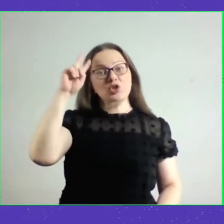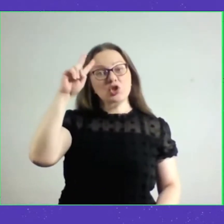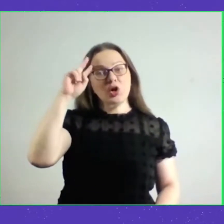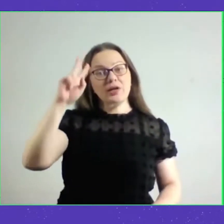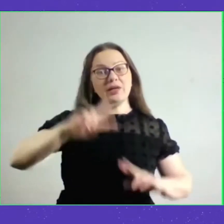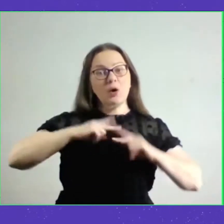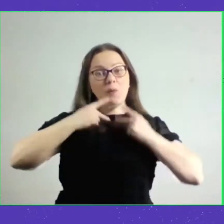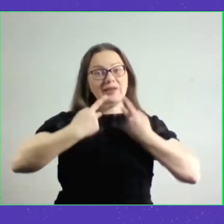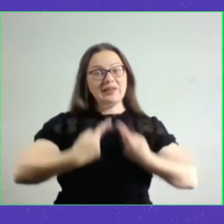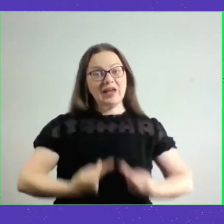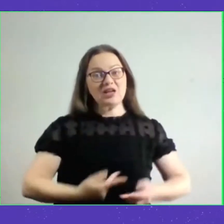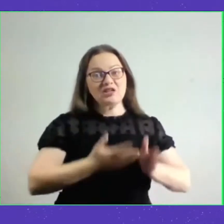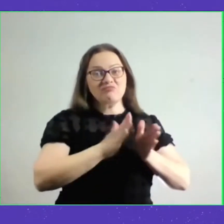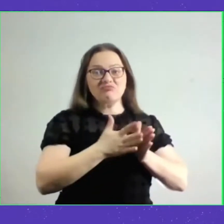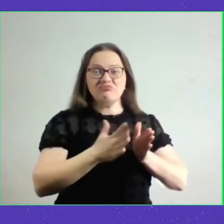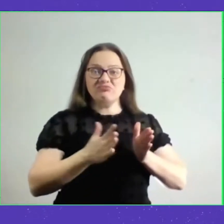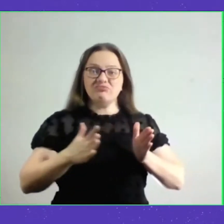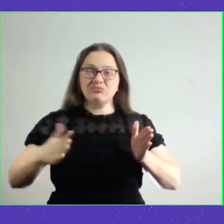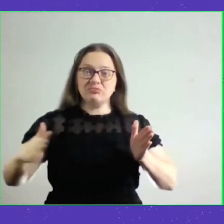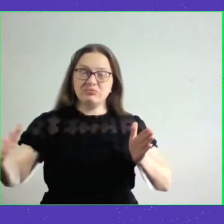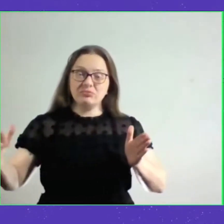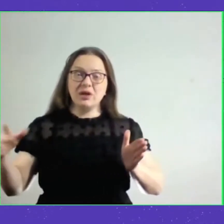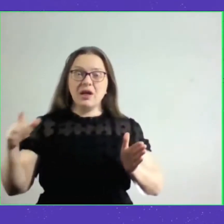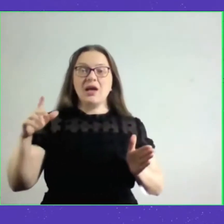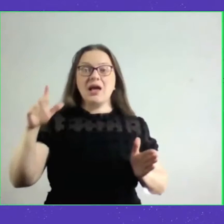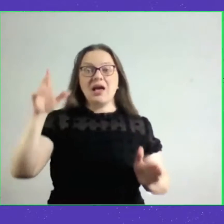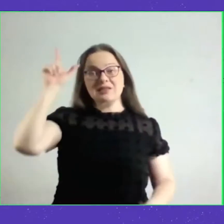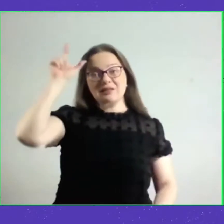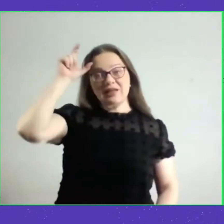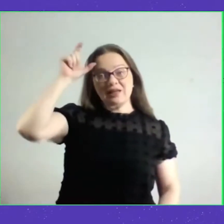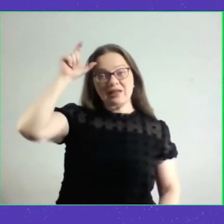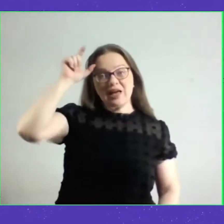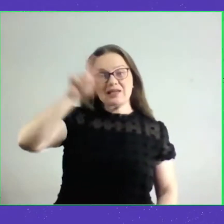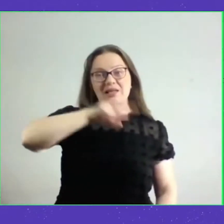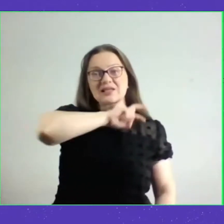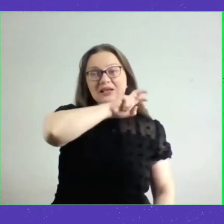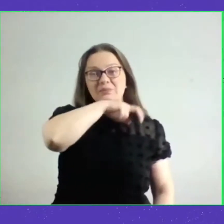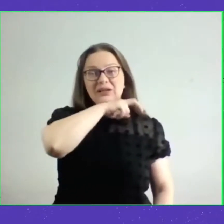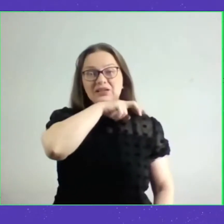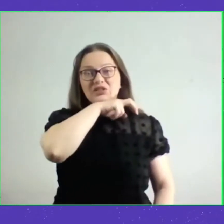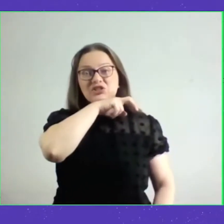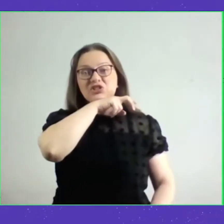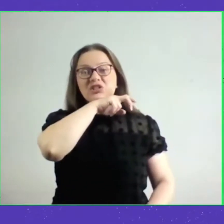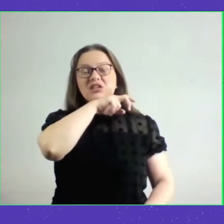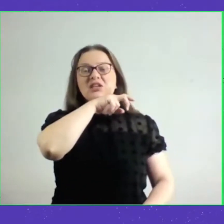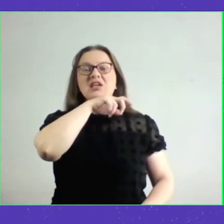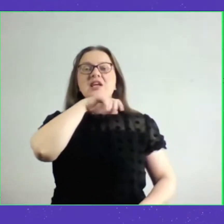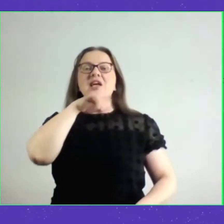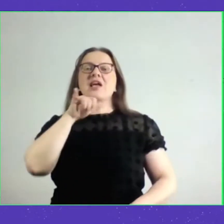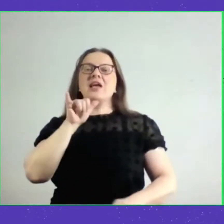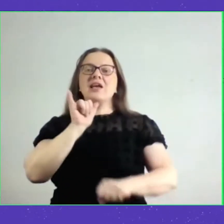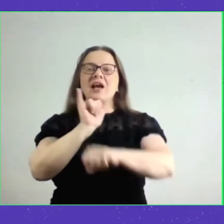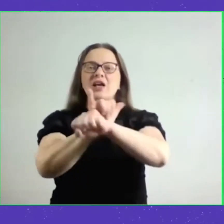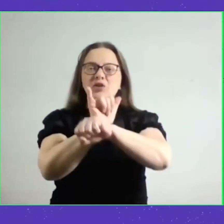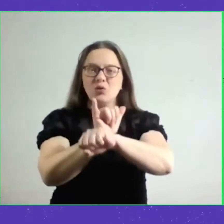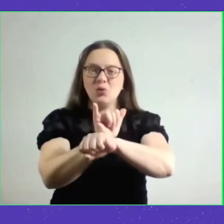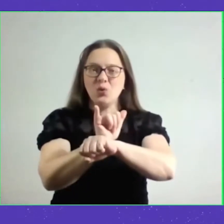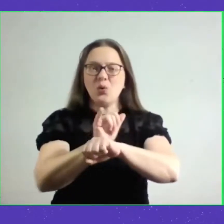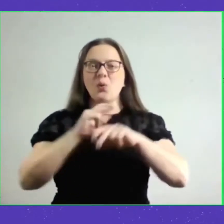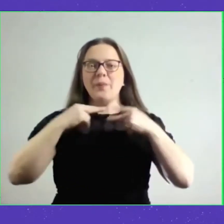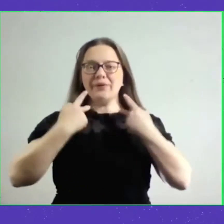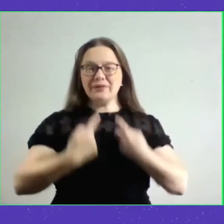pela serpente. Mas a nossa origem é essa. E nós vimos também lá em João, capítulo